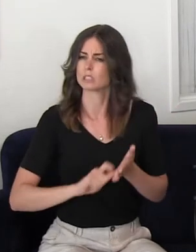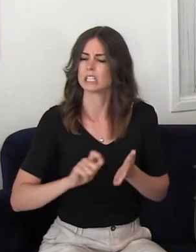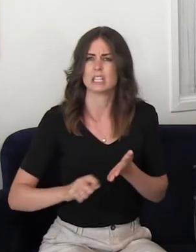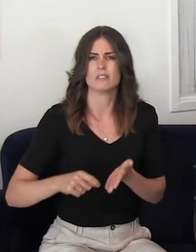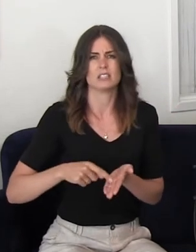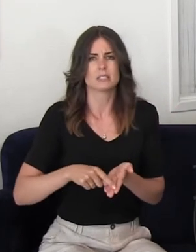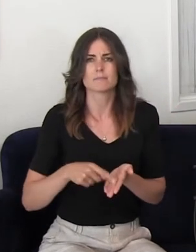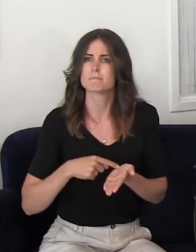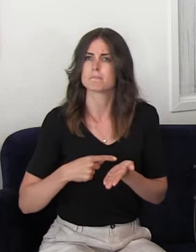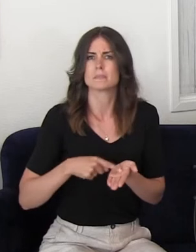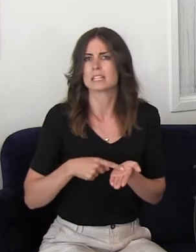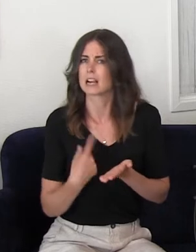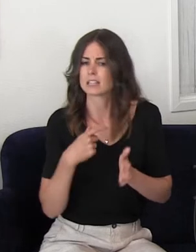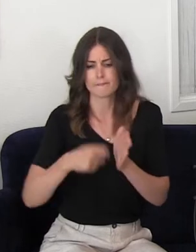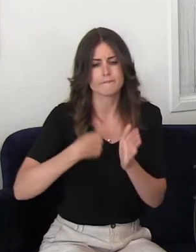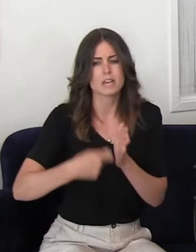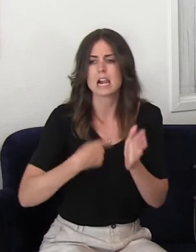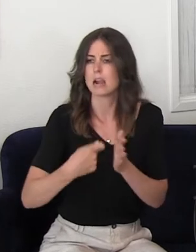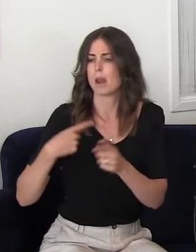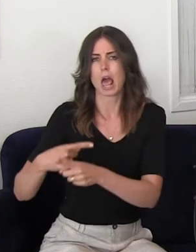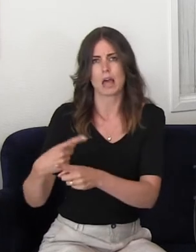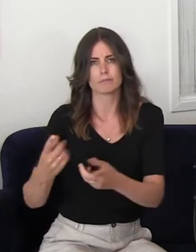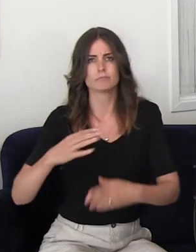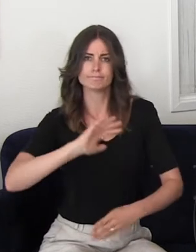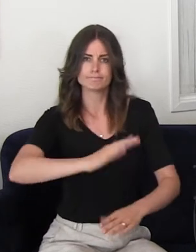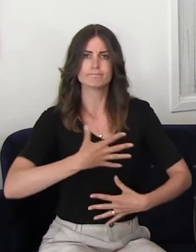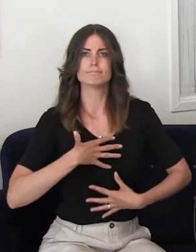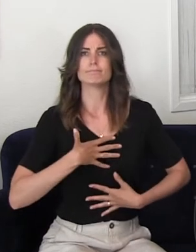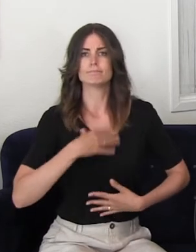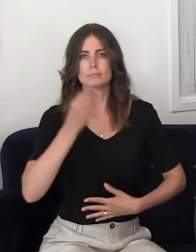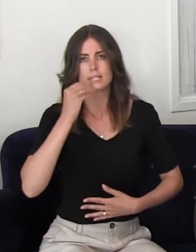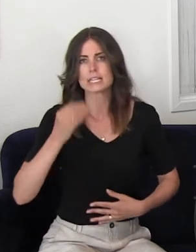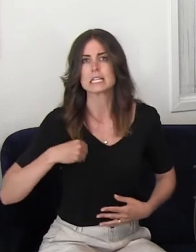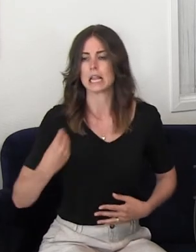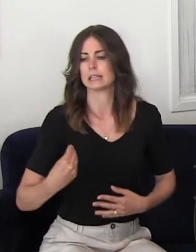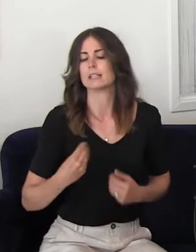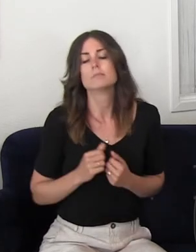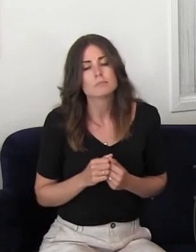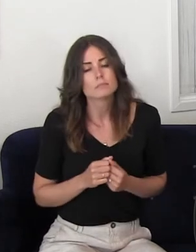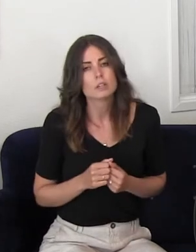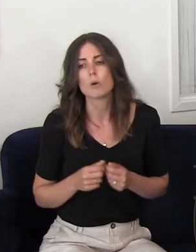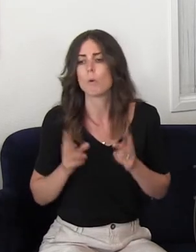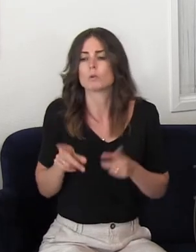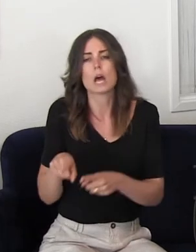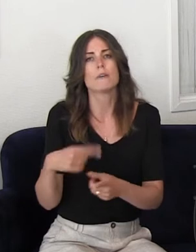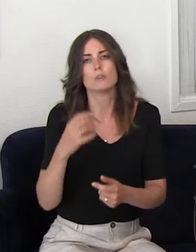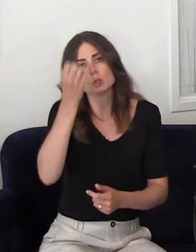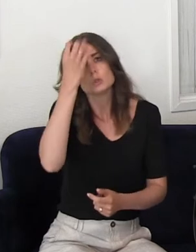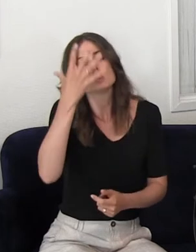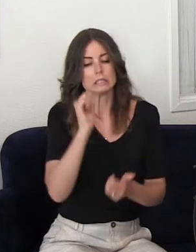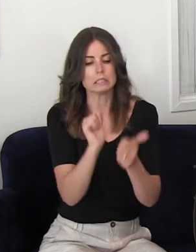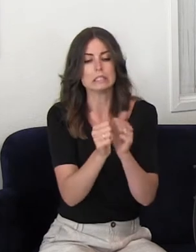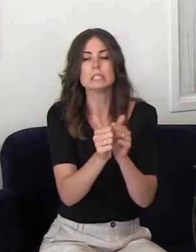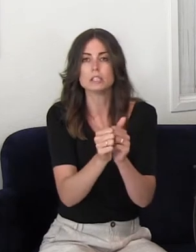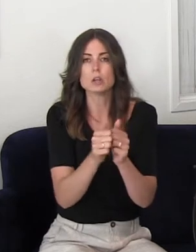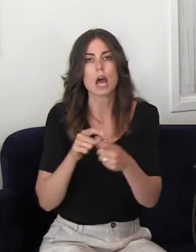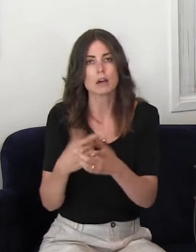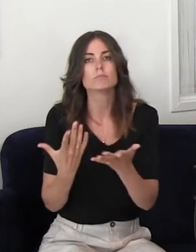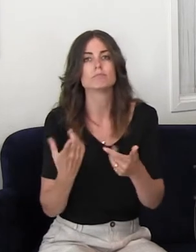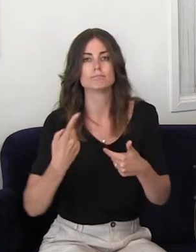honom också, så han var med i ett antal filmer. Och utöver det var han en duktig idrottsman, så han var med i